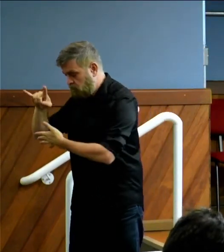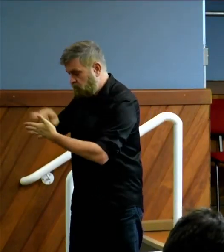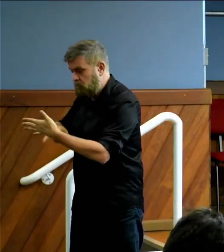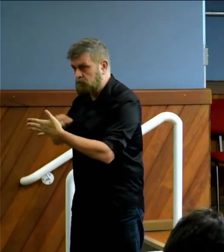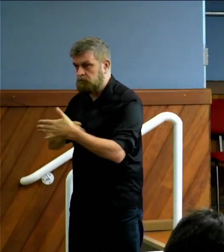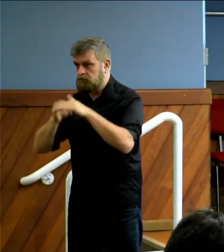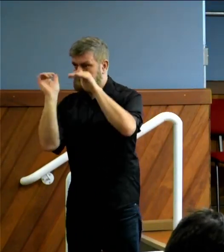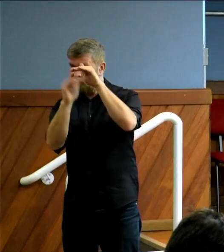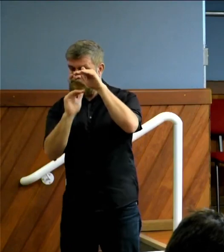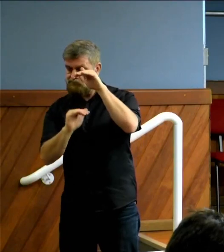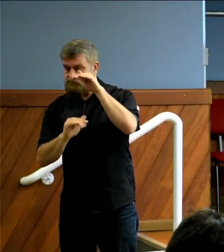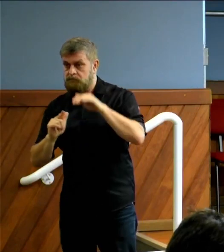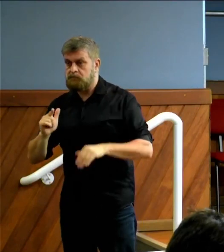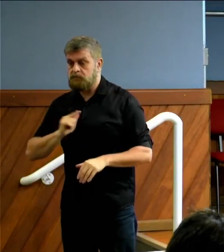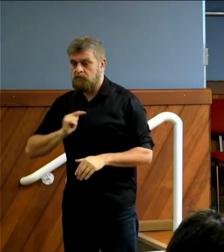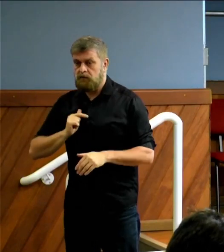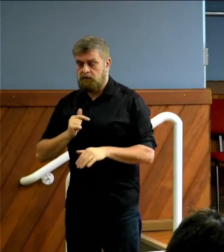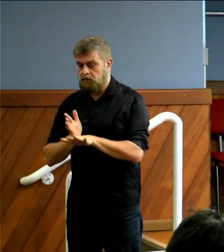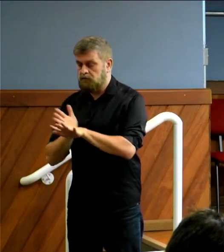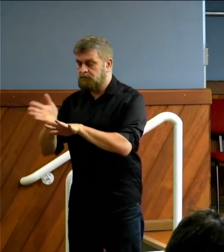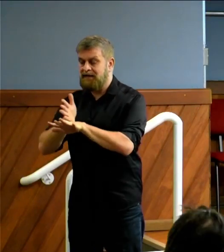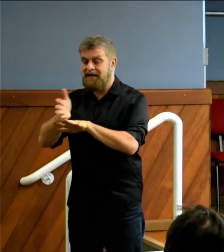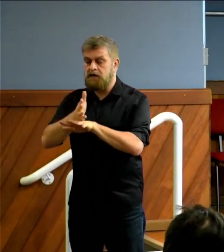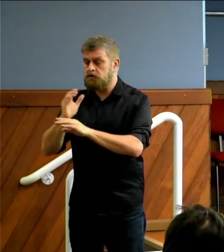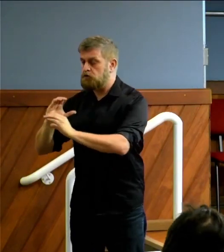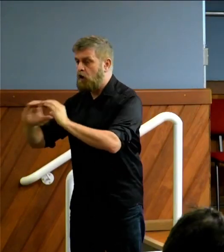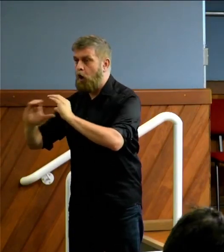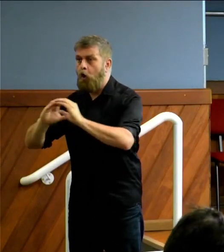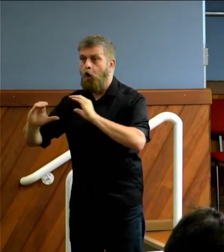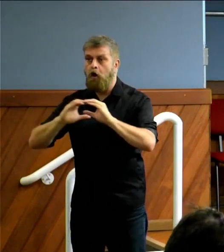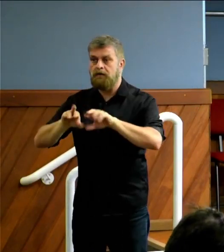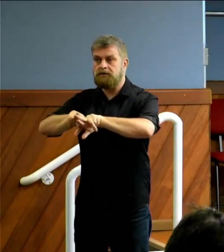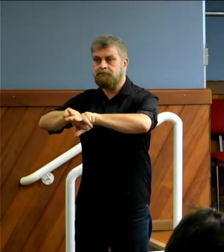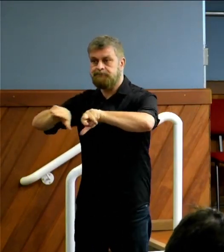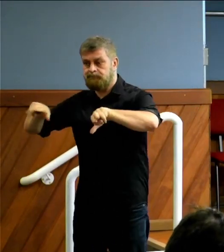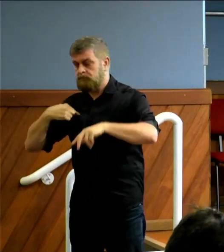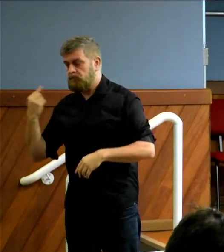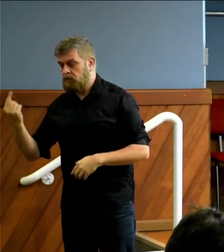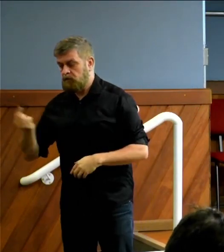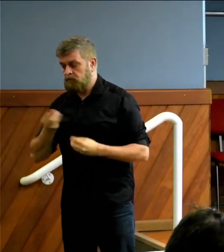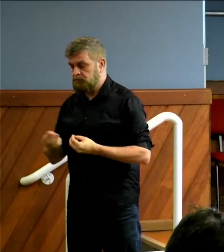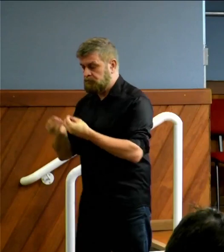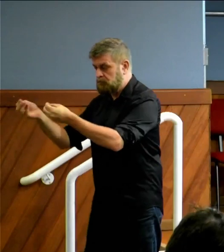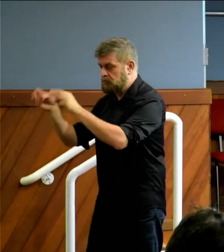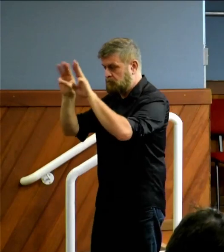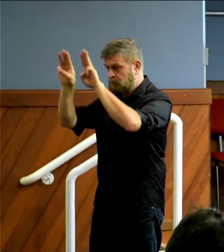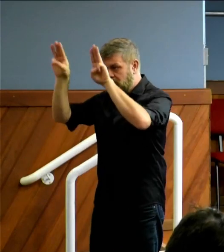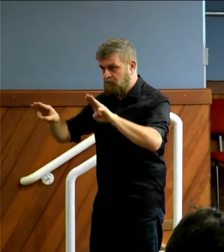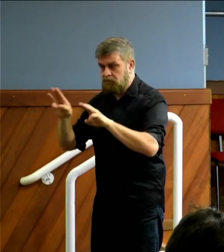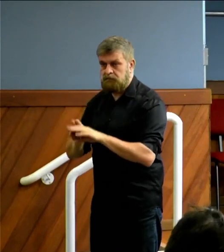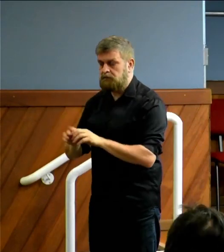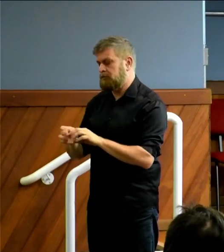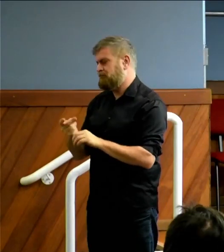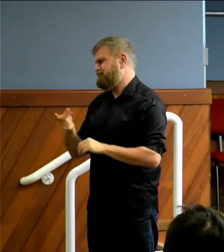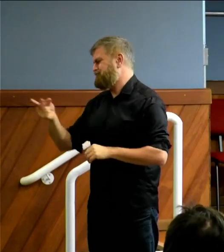sobre o acervo, mas a gente tem eixos de comunicação do material. Que isso a gente empresta muito, porque a museologia está a anos-luz